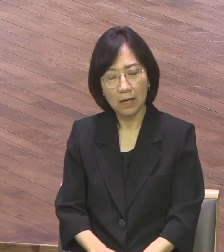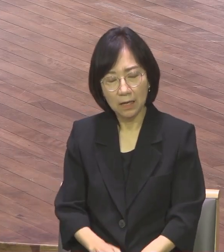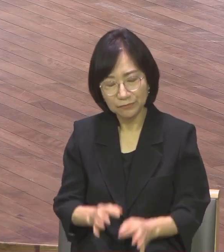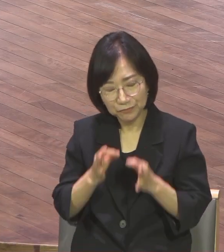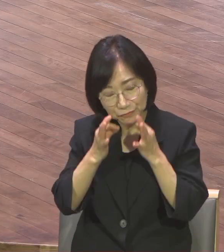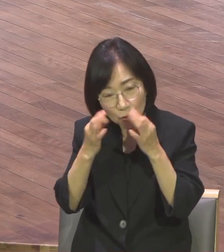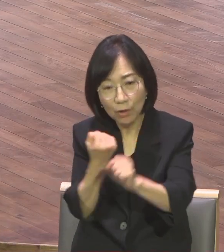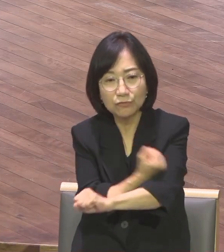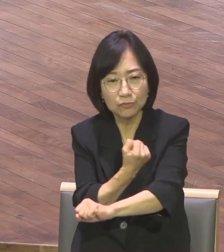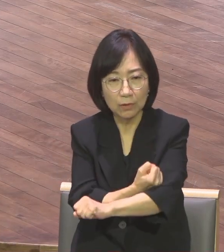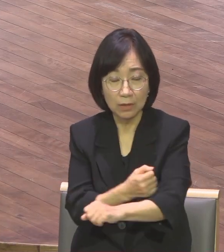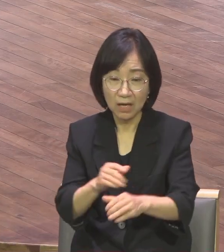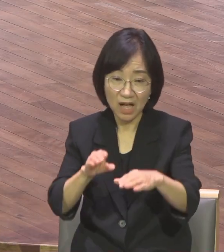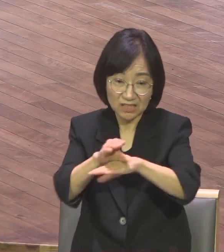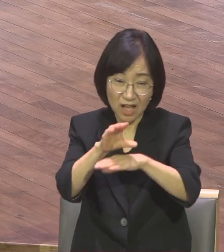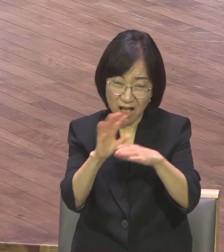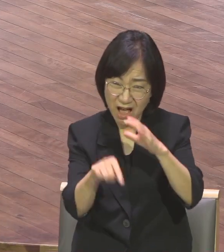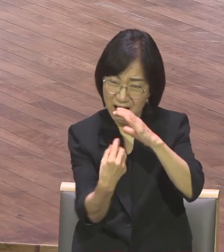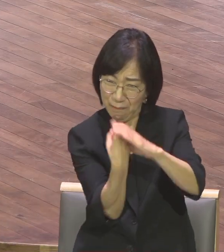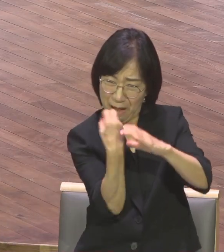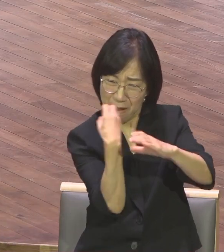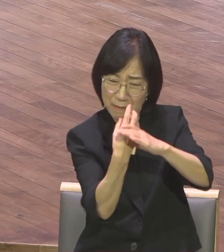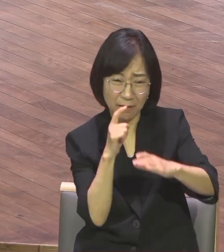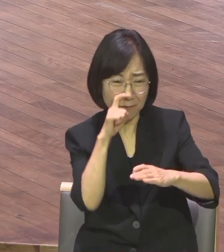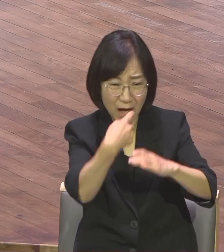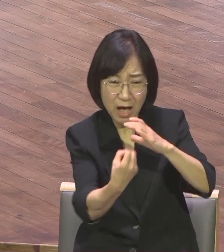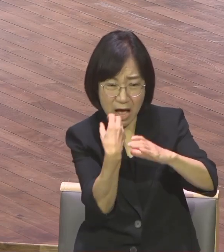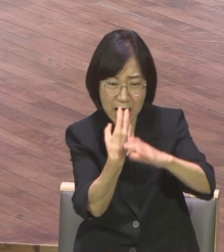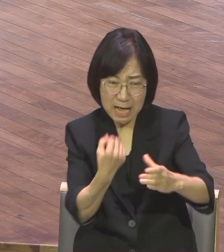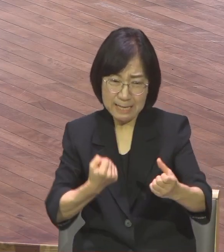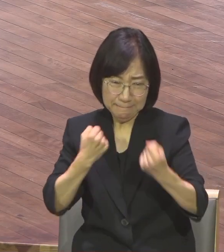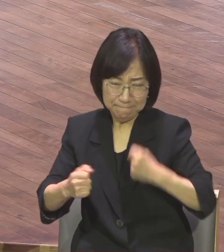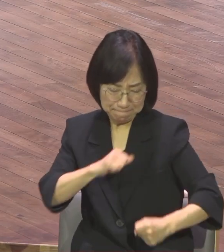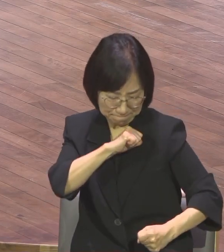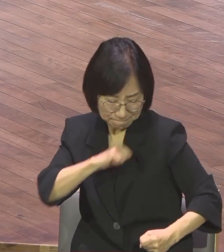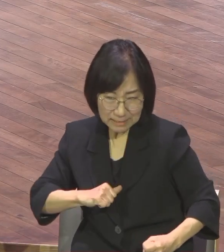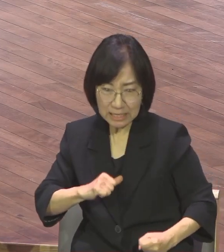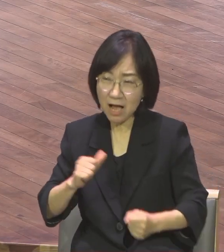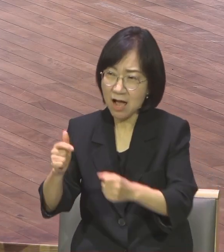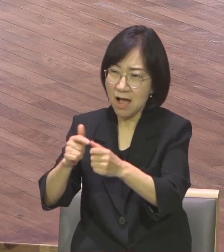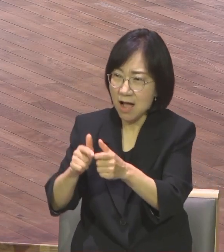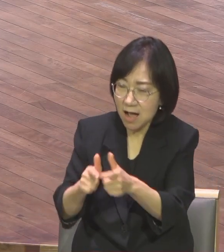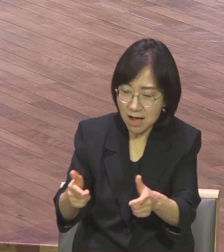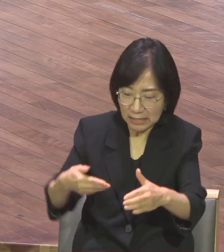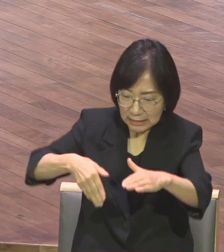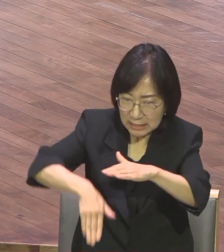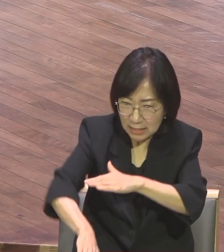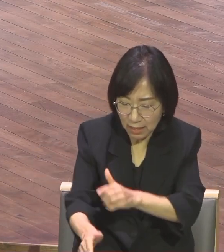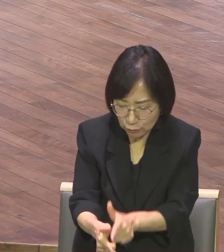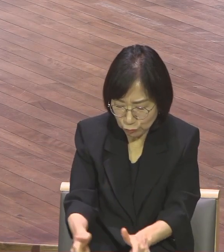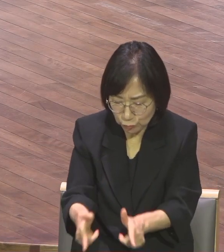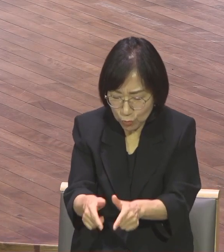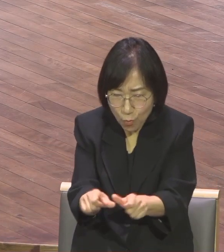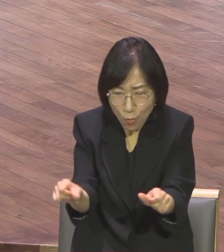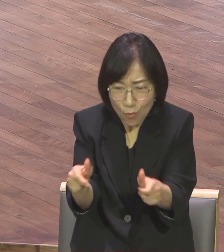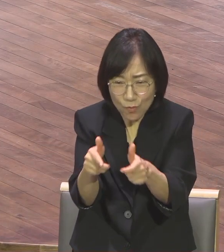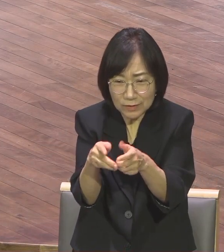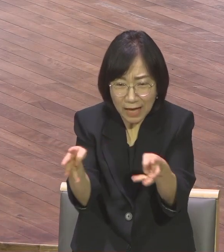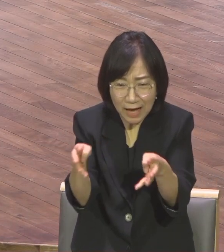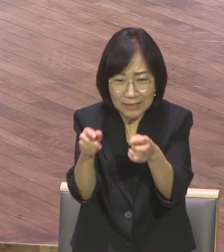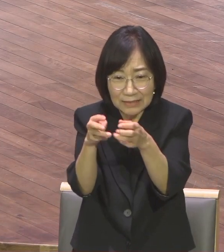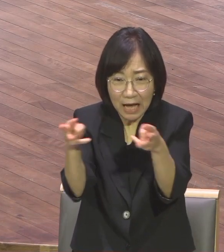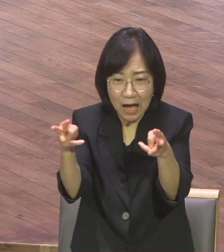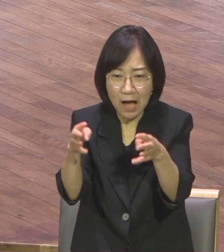그 매연 냄새 나죠. 6층부 지하 6층부터 그 헌신하는데요. 여러분 지하 주차장 난